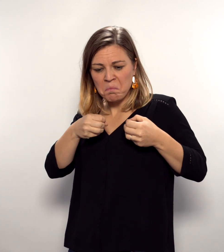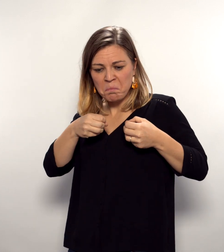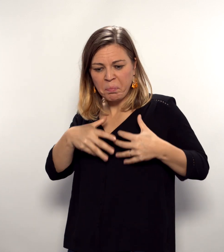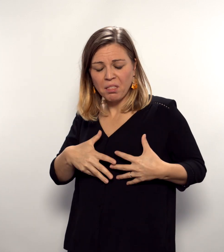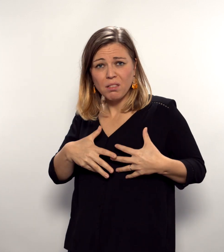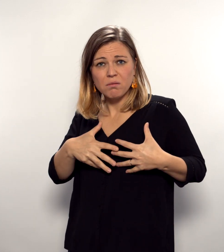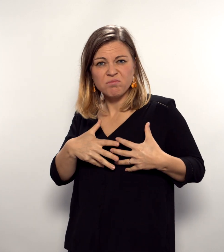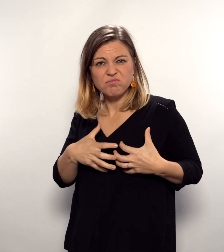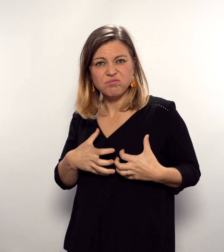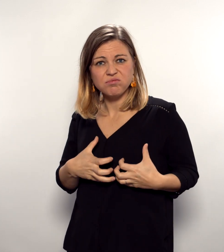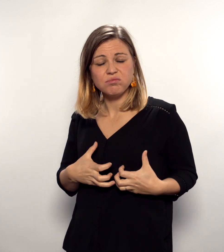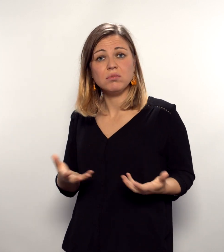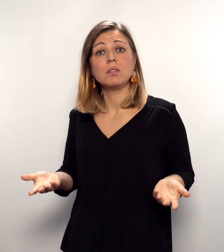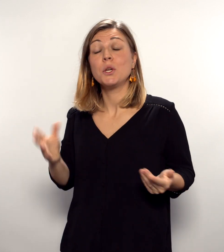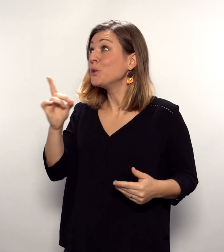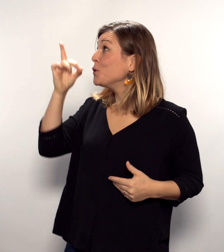l'intérieur de moi,